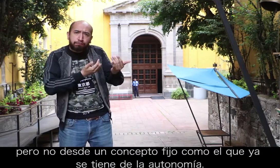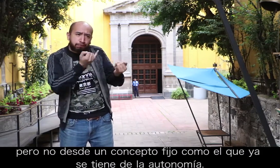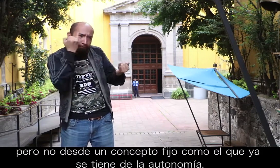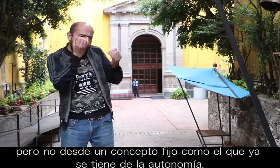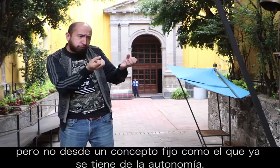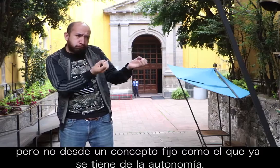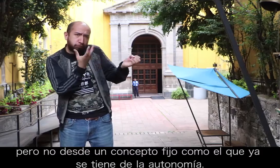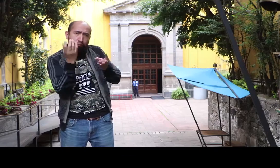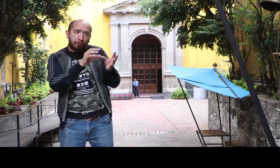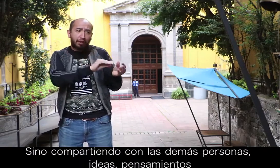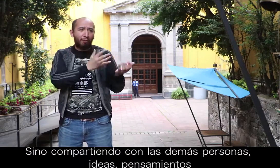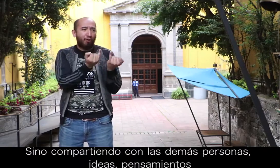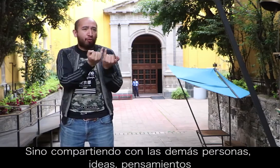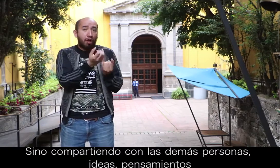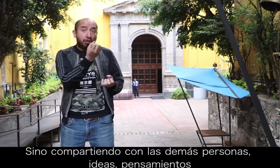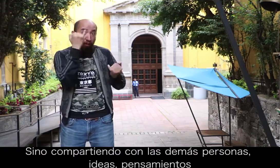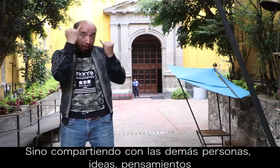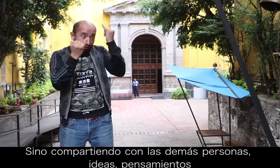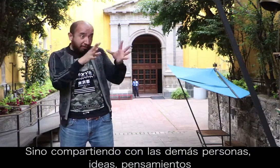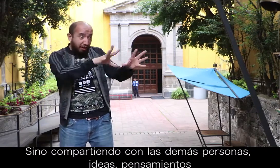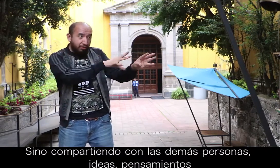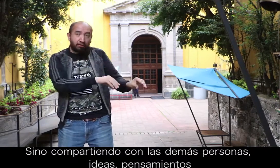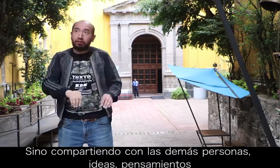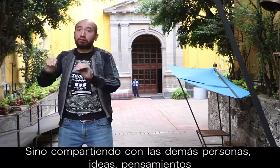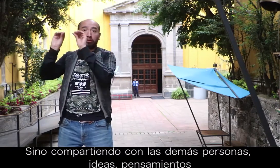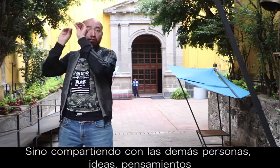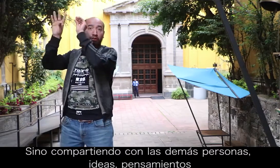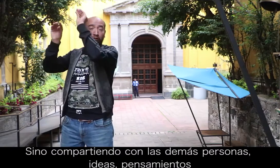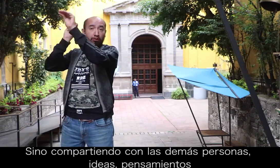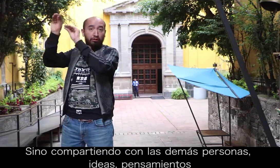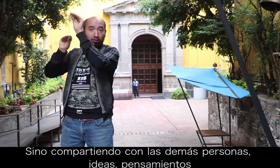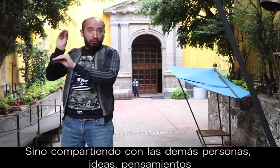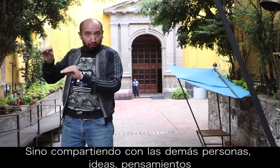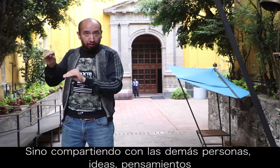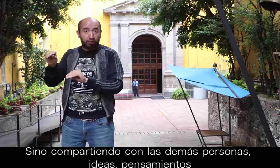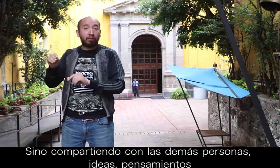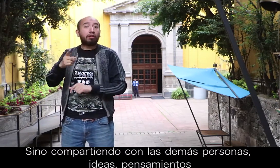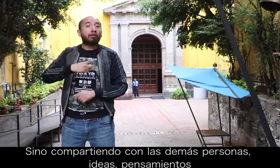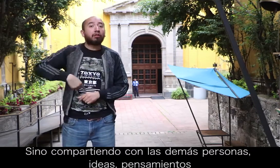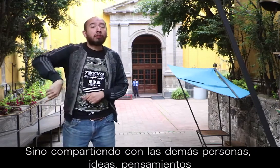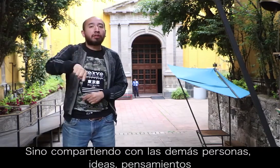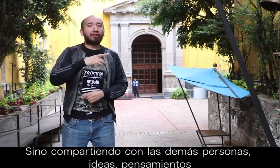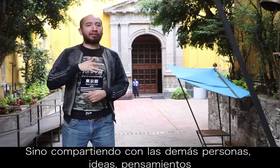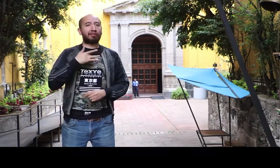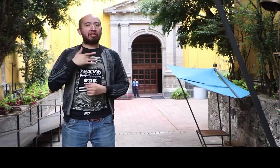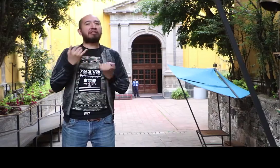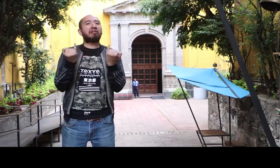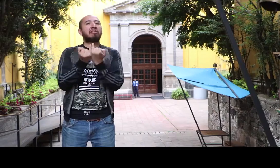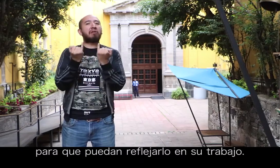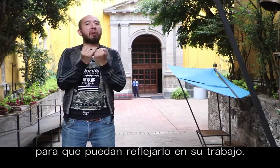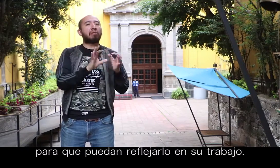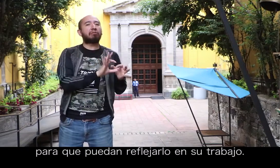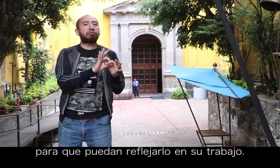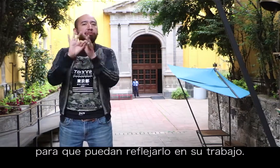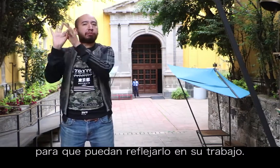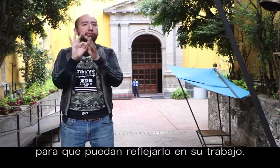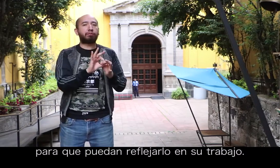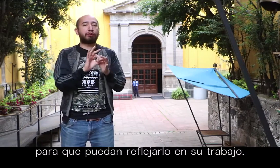la autonomía, sino compartiendo con las demás personas, ideas, pensamientos, para que puedan reflejarlo